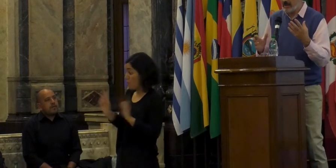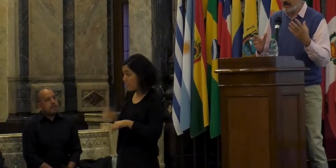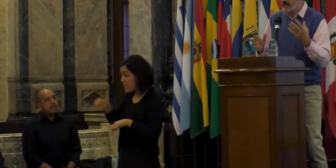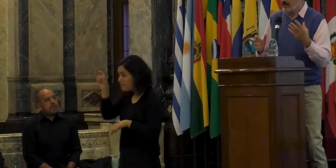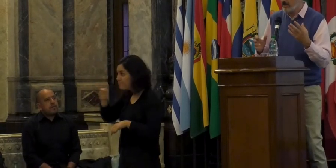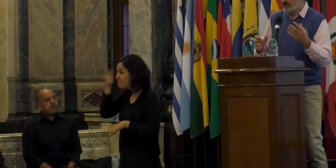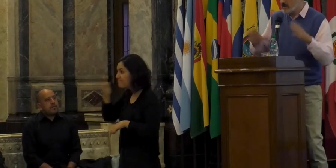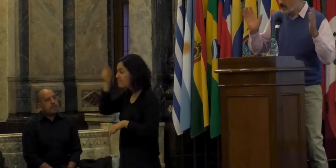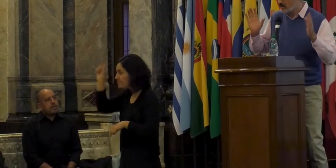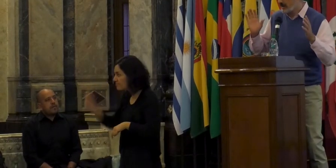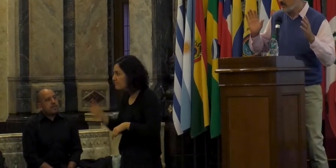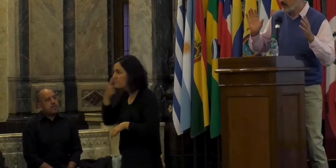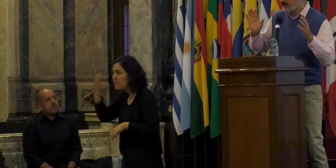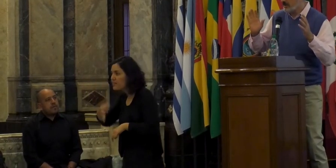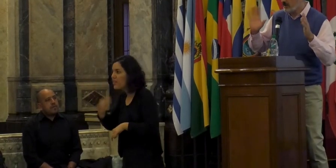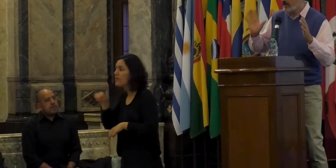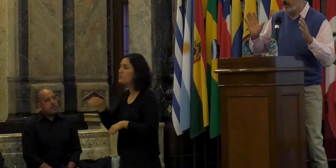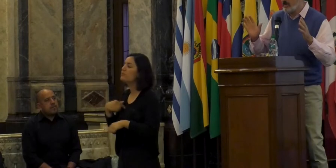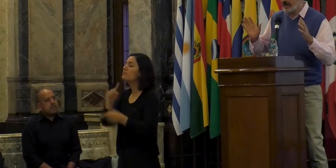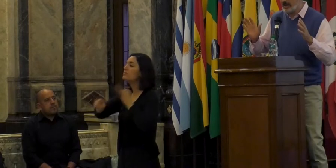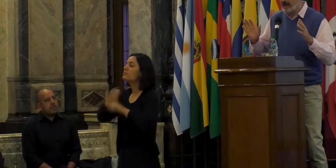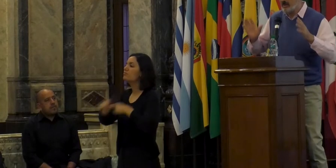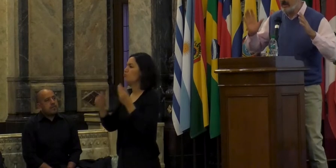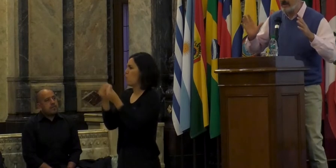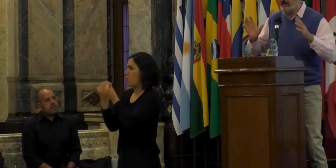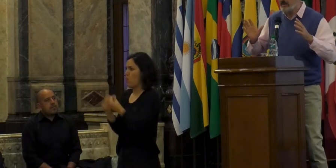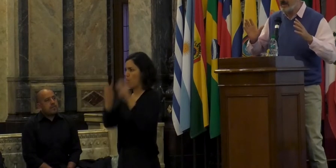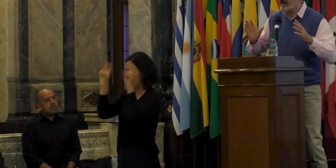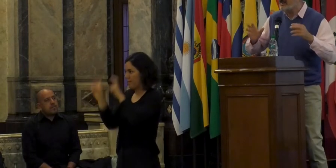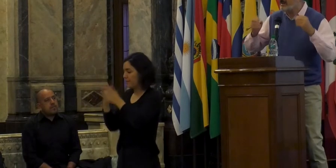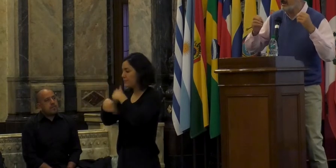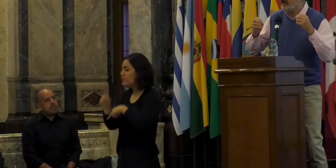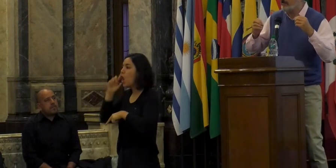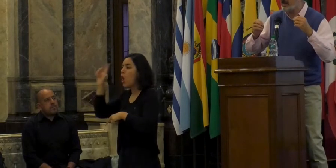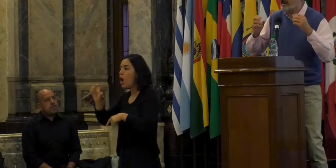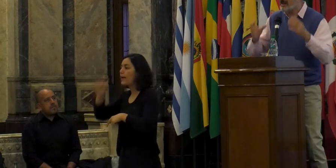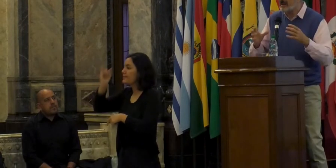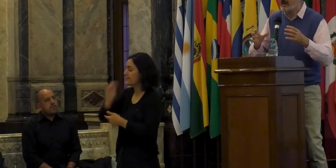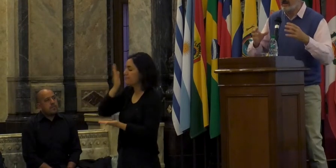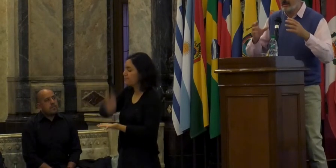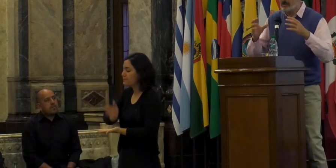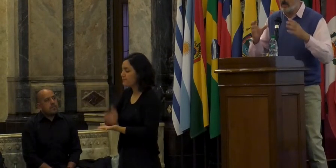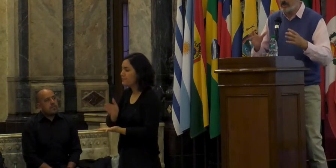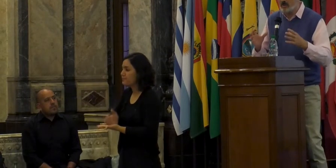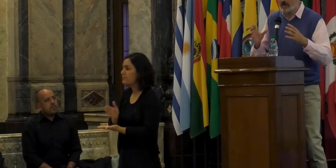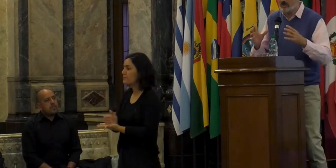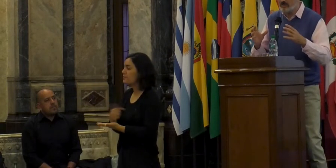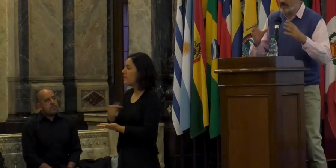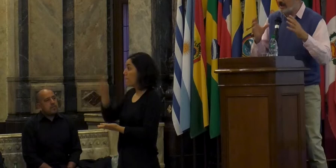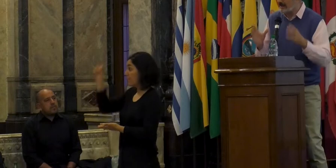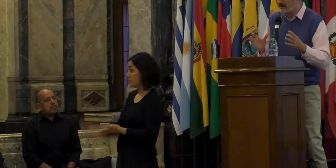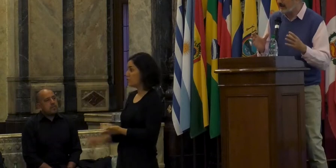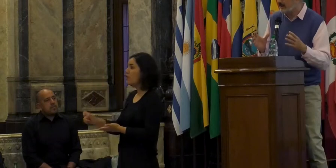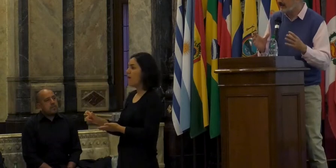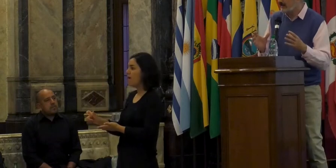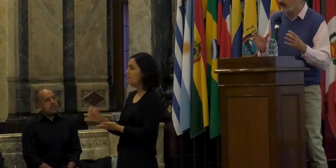que ver con muchas cosas, pero desde luego había una que era la lógica disciplinar de partir el sujeto humano como si